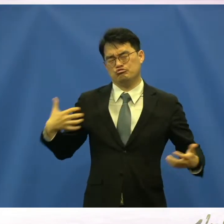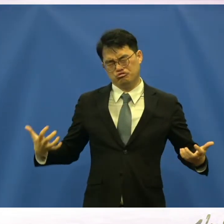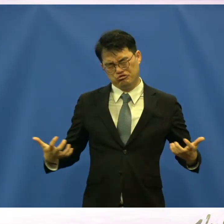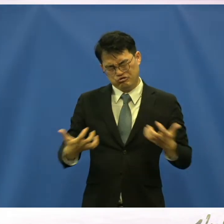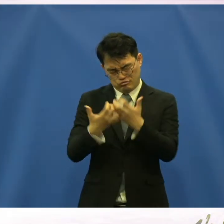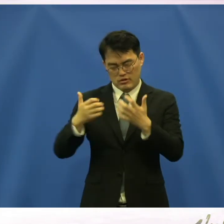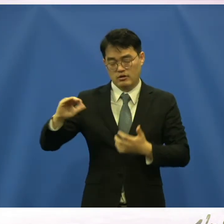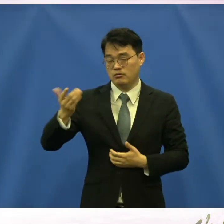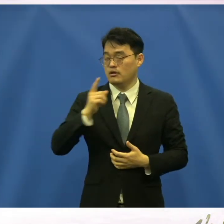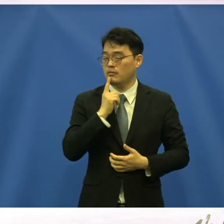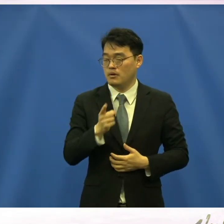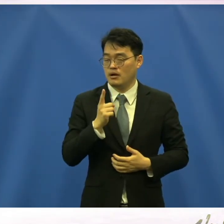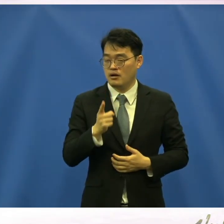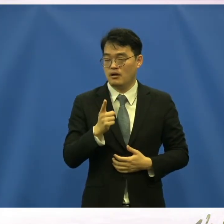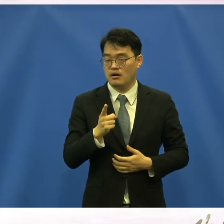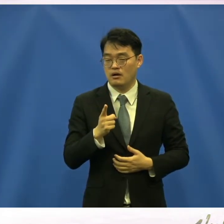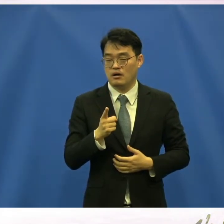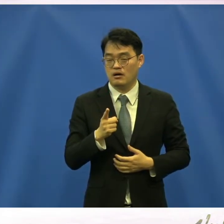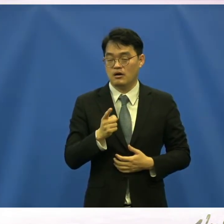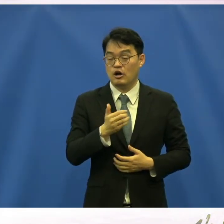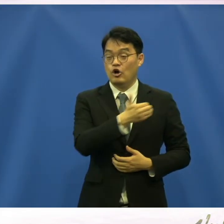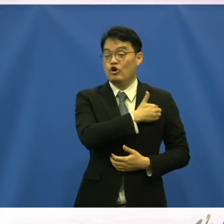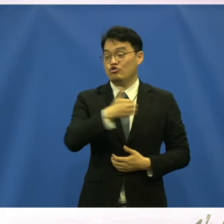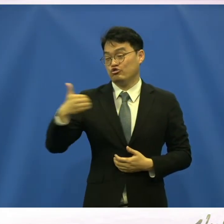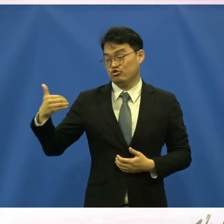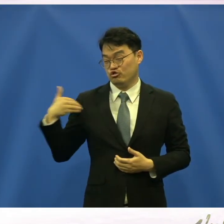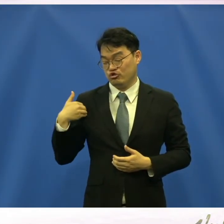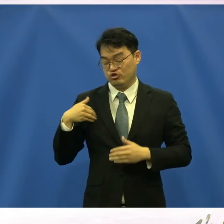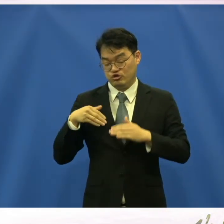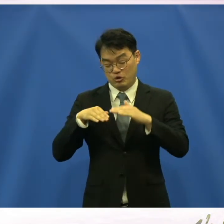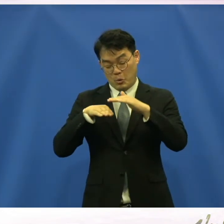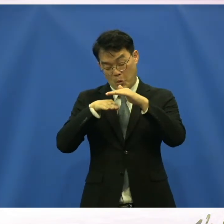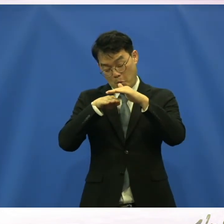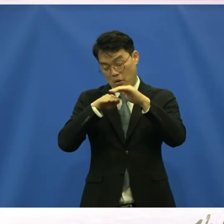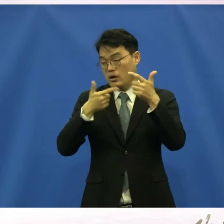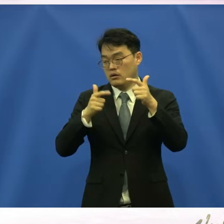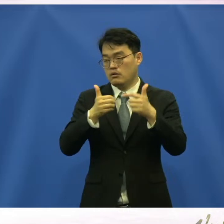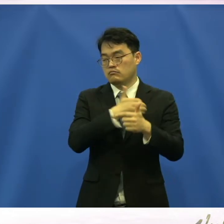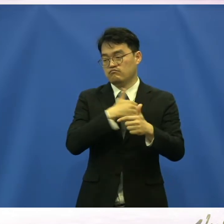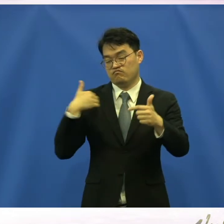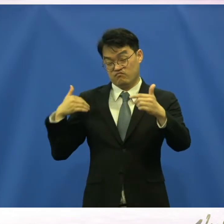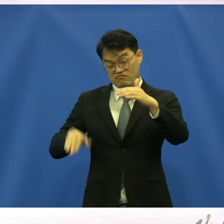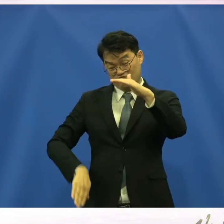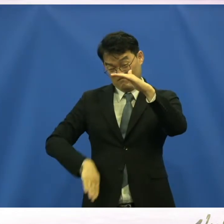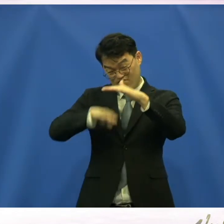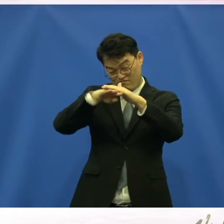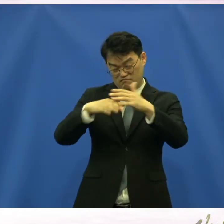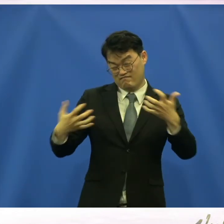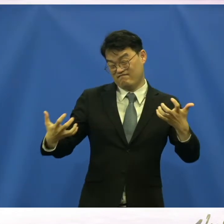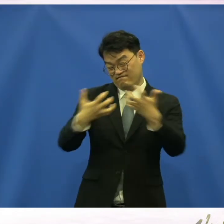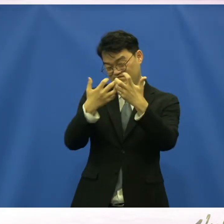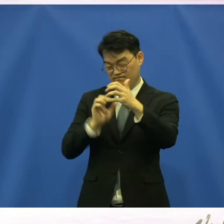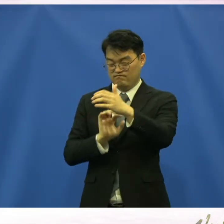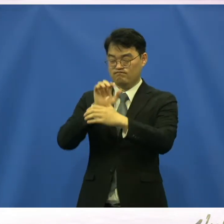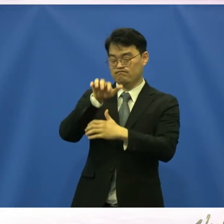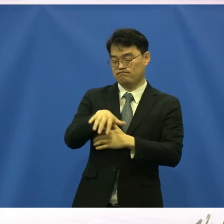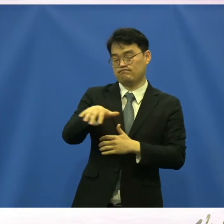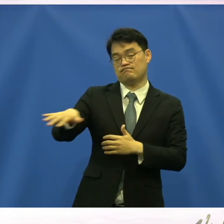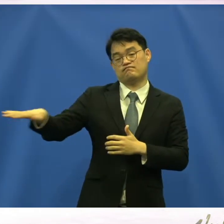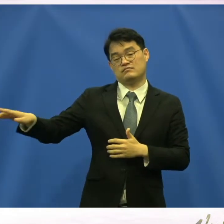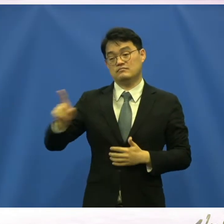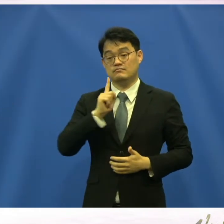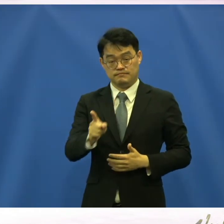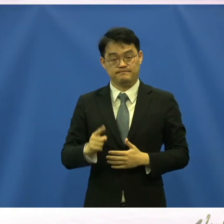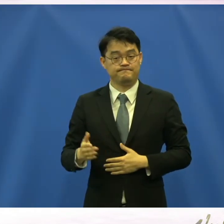흐르는 거예요. 그러니까 내 삶에 누군가를 섬겼는데 어떻게 보면 내 시간을, 내